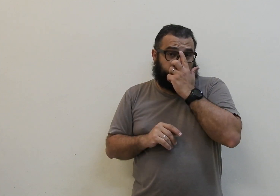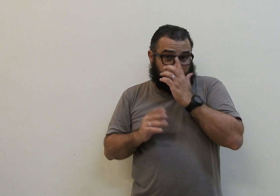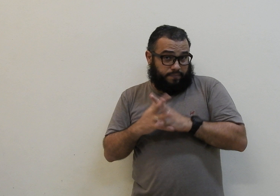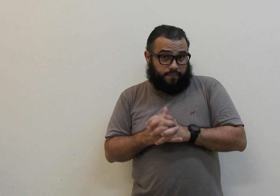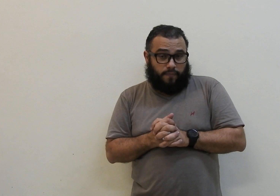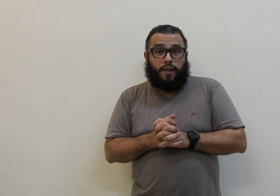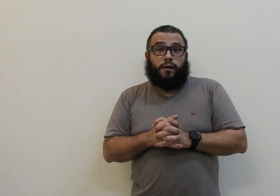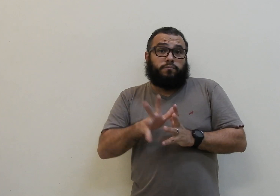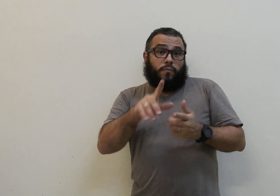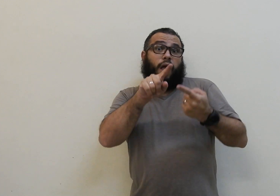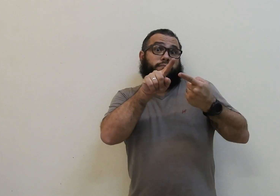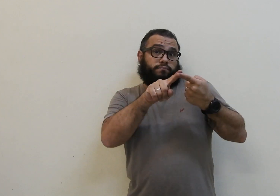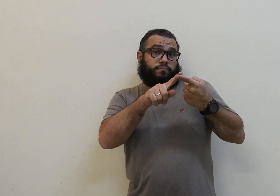identidade, investigam na cultura surda.